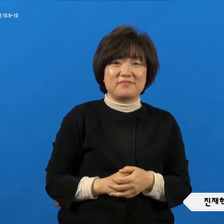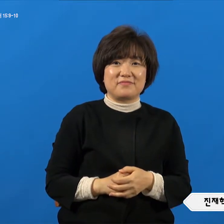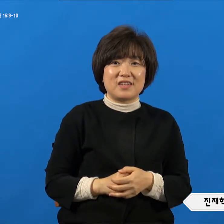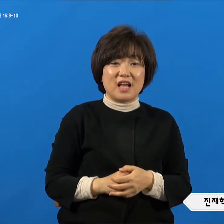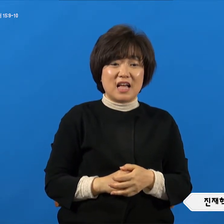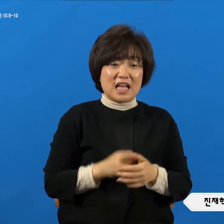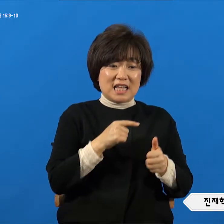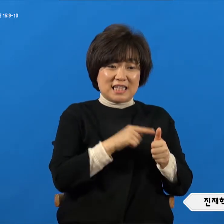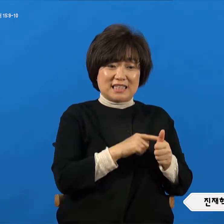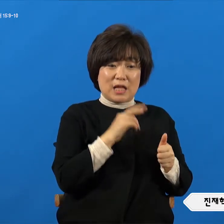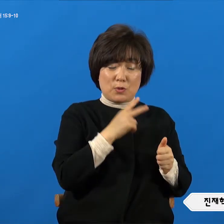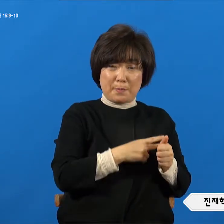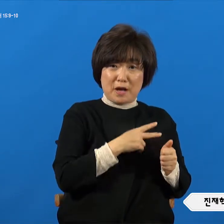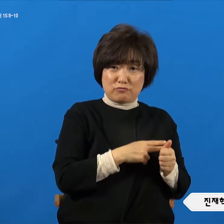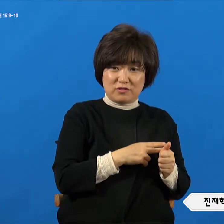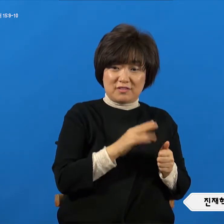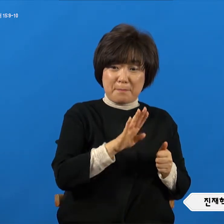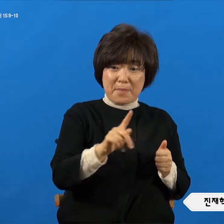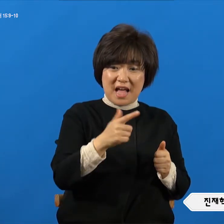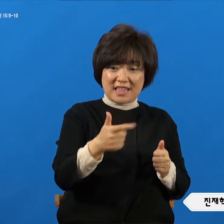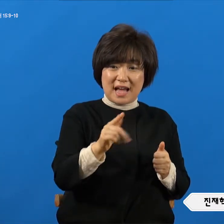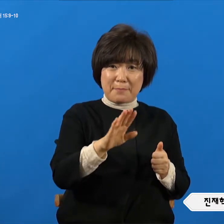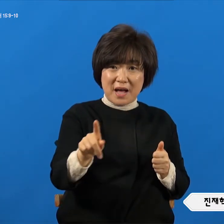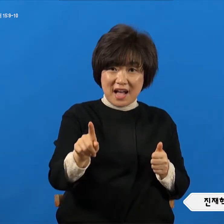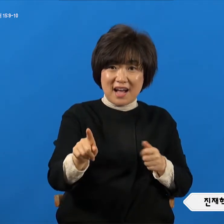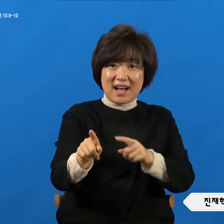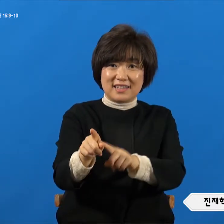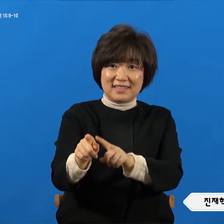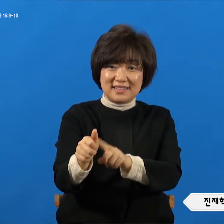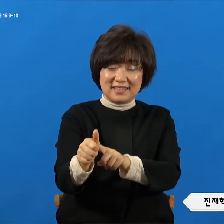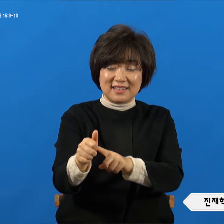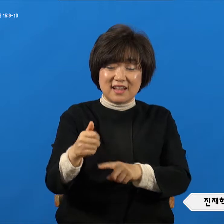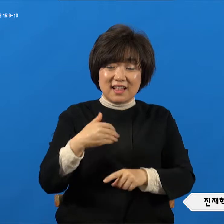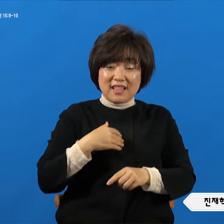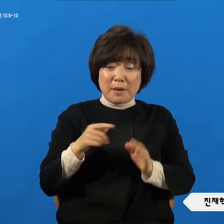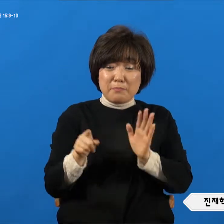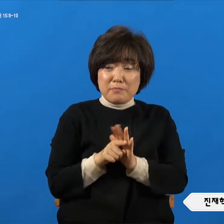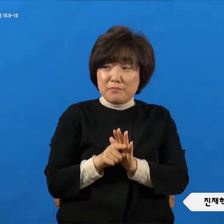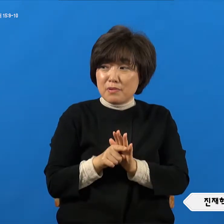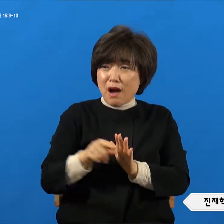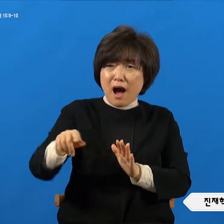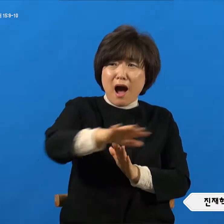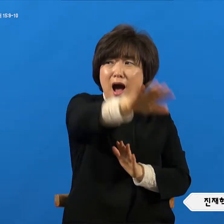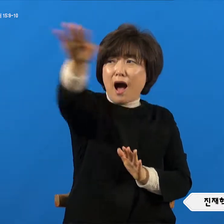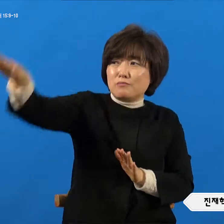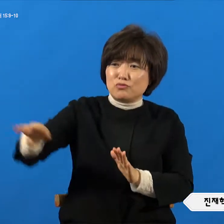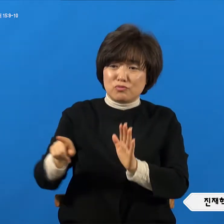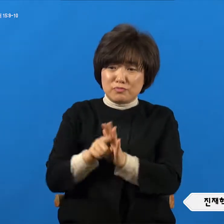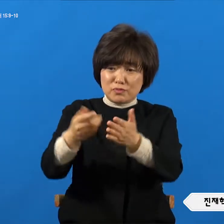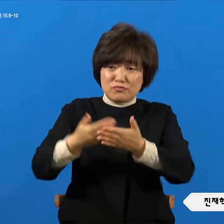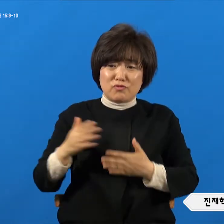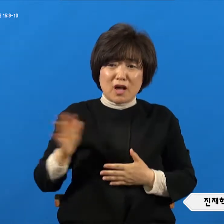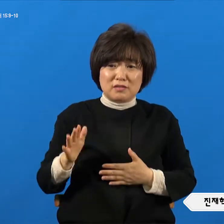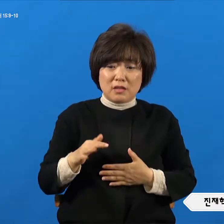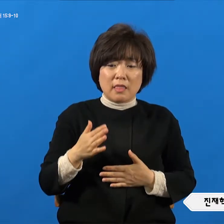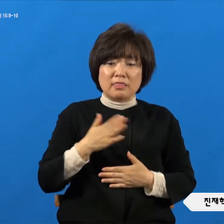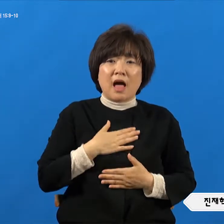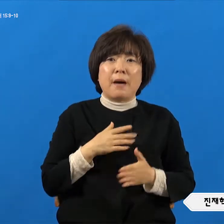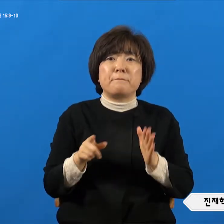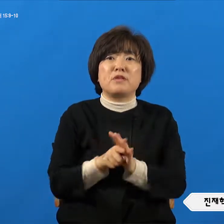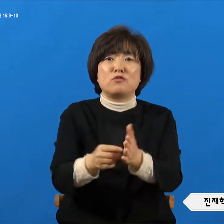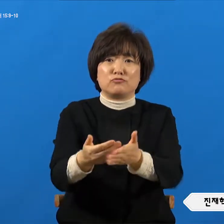바울에게 있어서 바나바는 아무도 믿어주지 않을 때 그를 믿어준 자입니다. 아무도 밀어주지